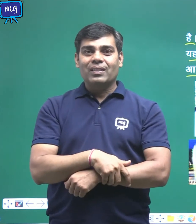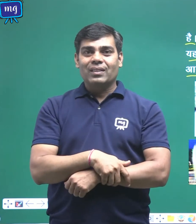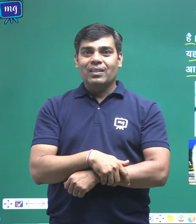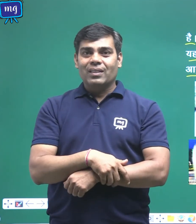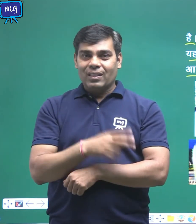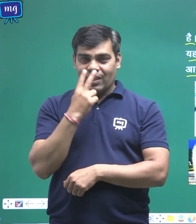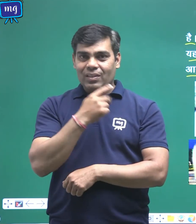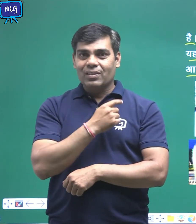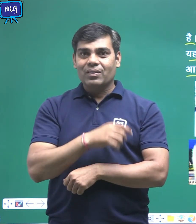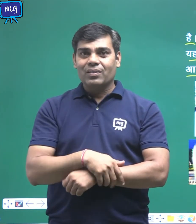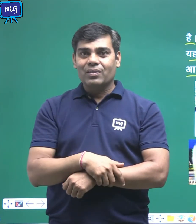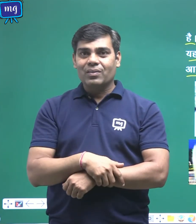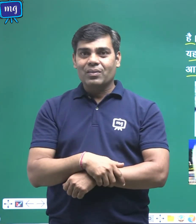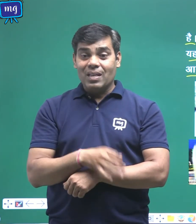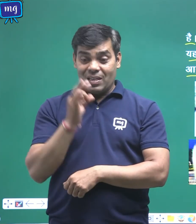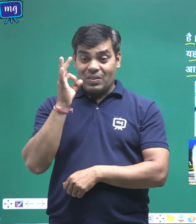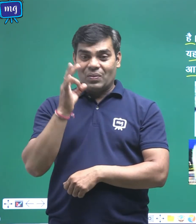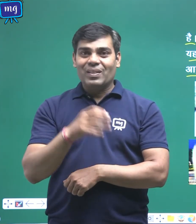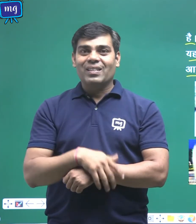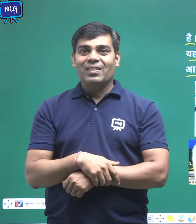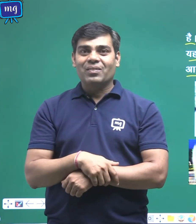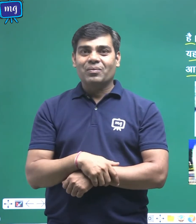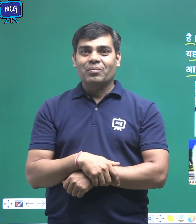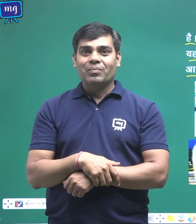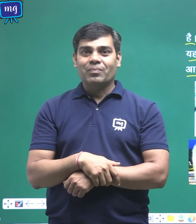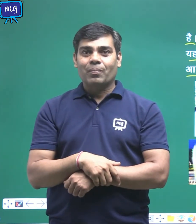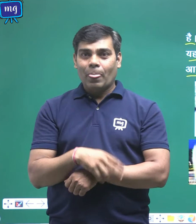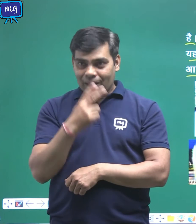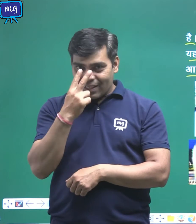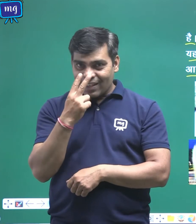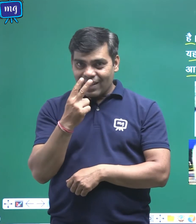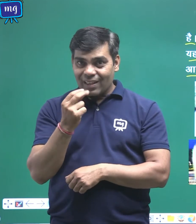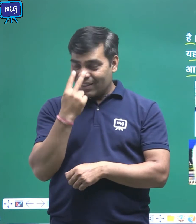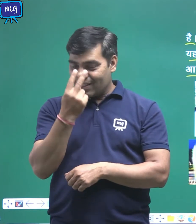यह बहुत सुंदर दृश्य है।